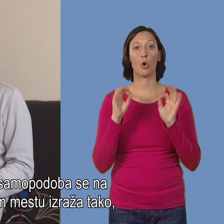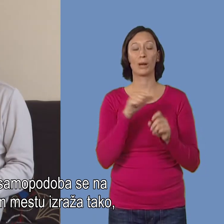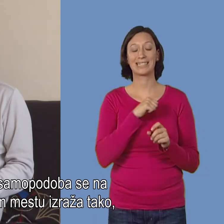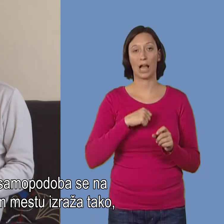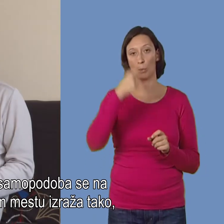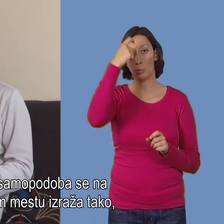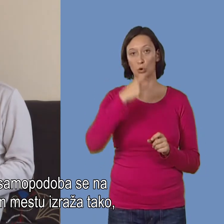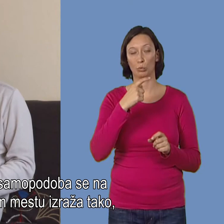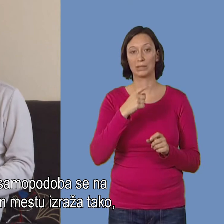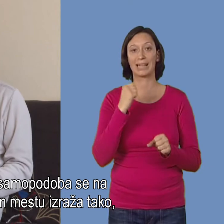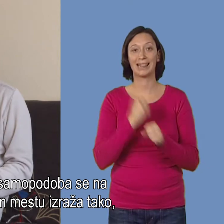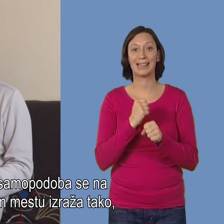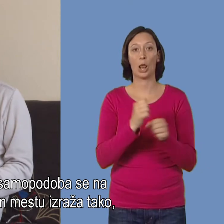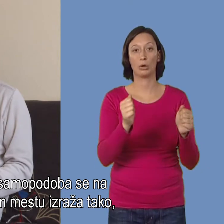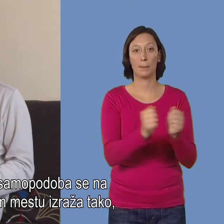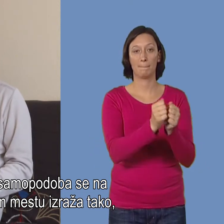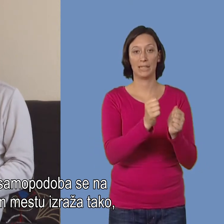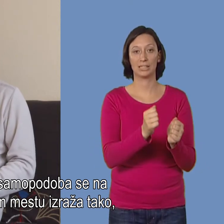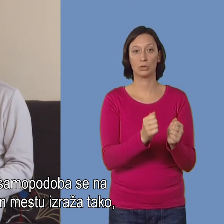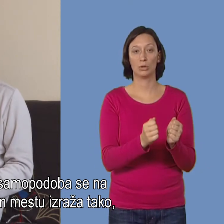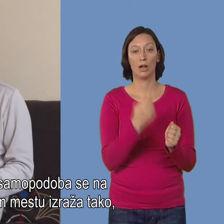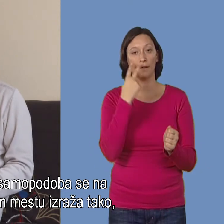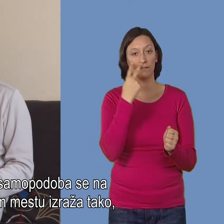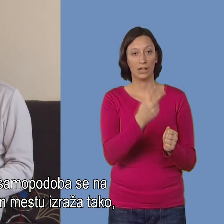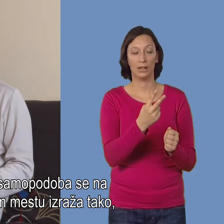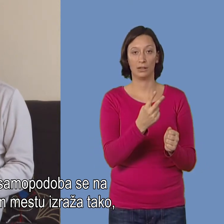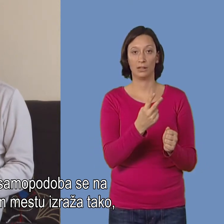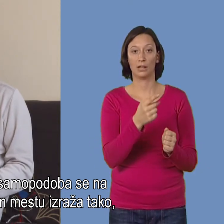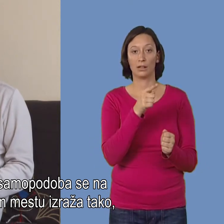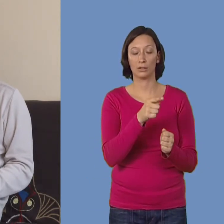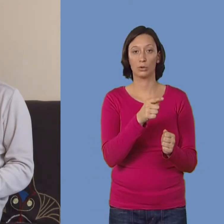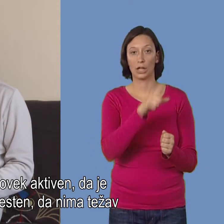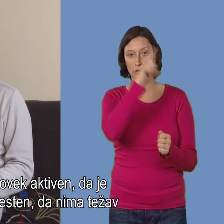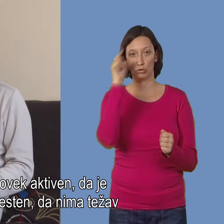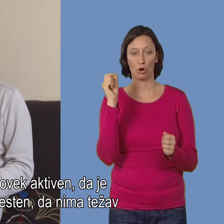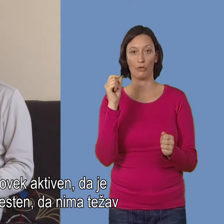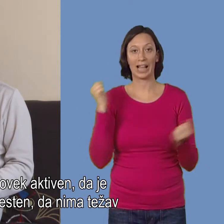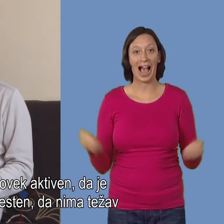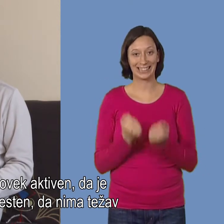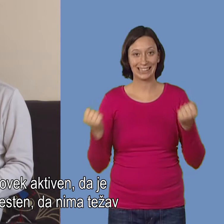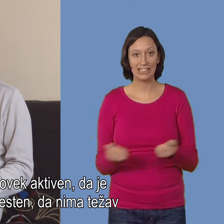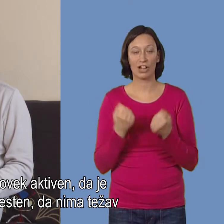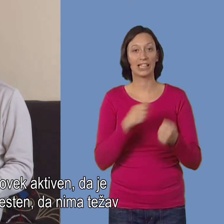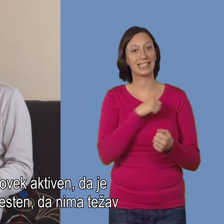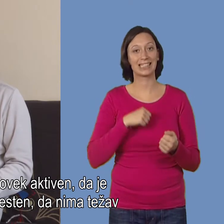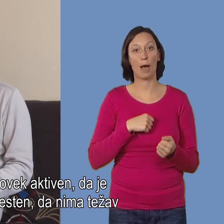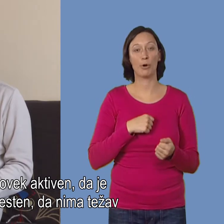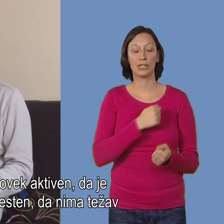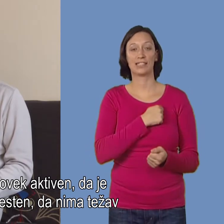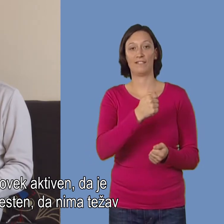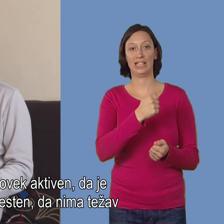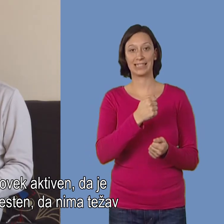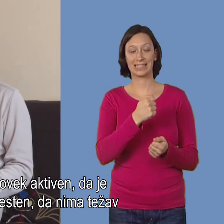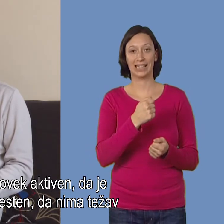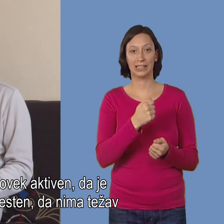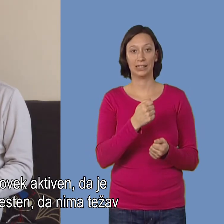Dobra samopodoba se na delovnem mestu izraža tako, da je človek aktiven, da je